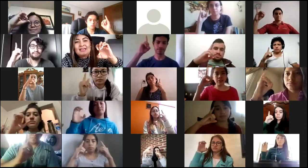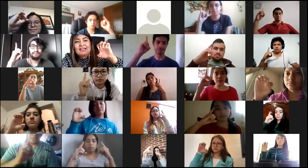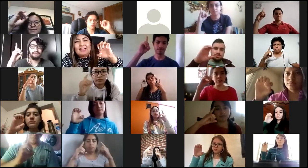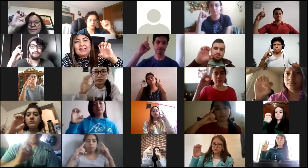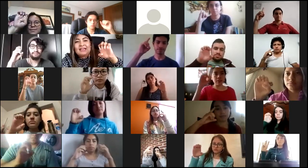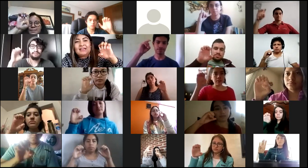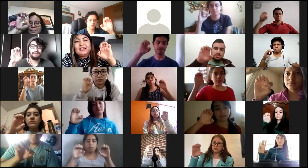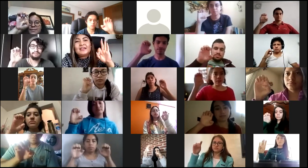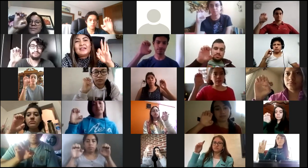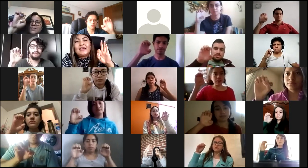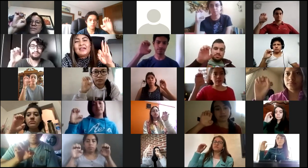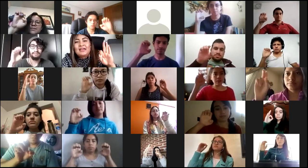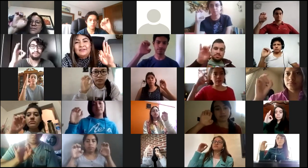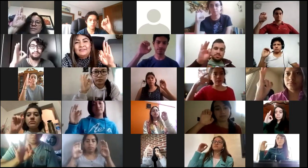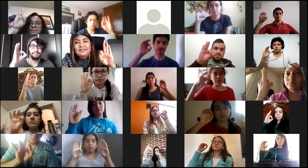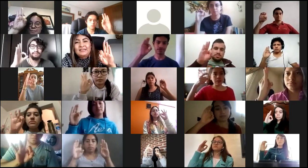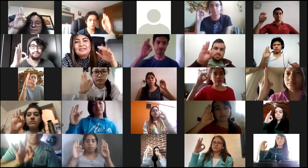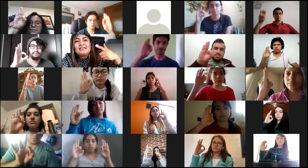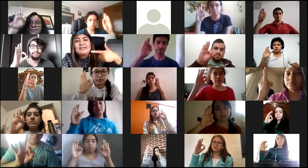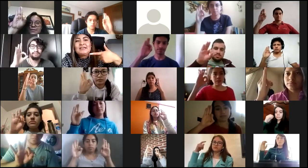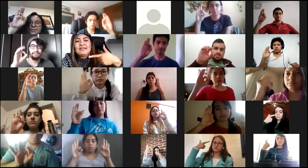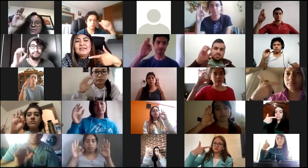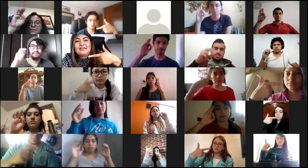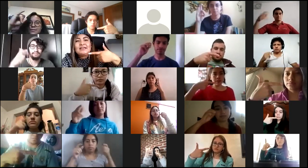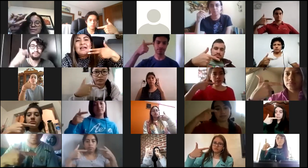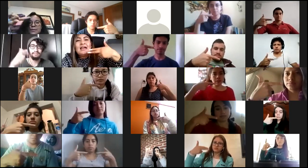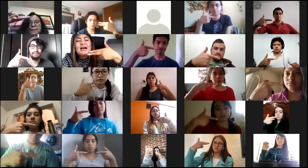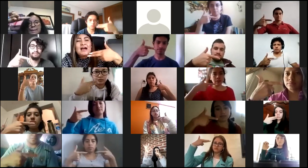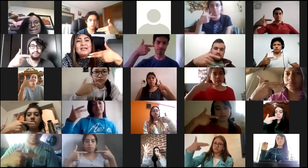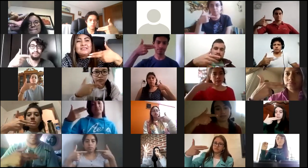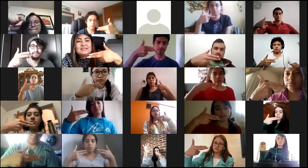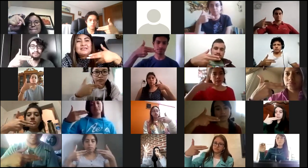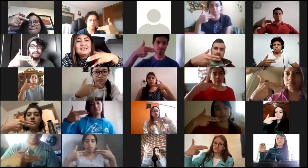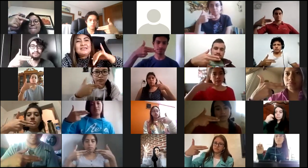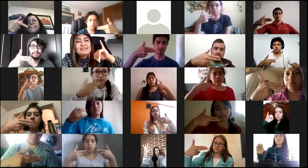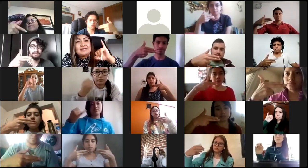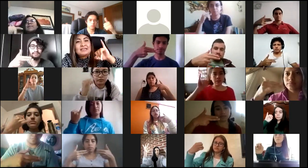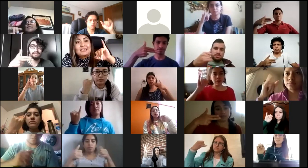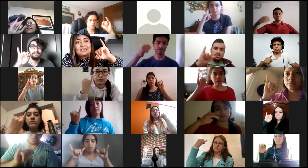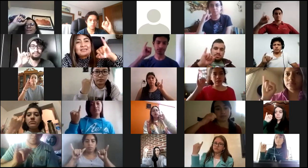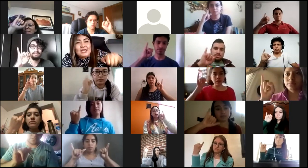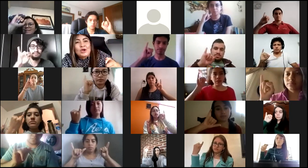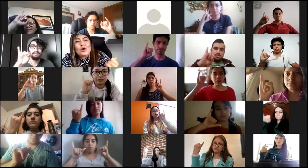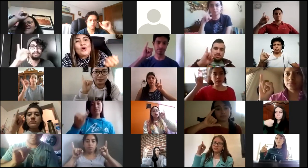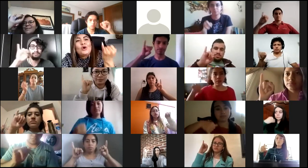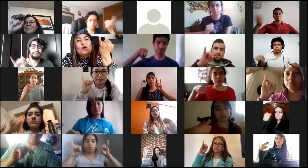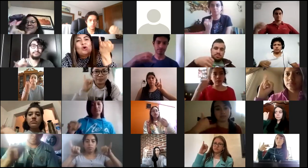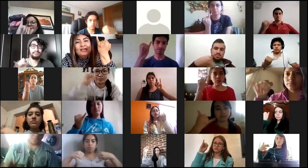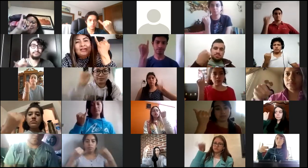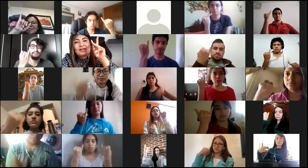E, F, G, H, I, J,